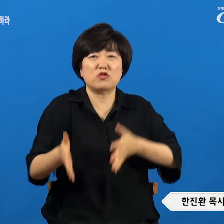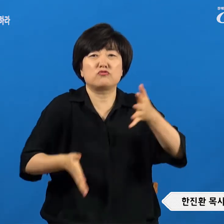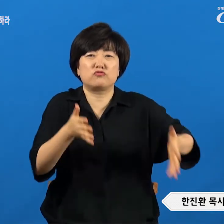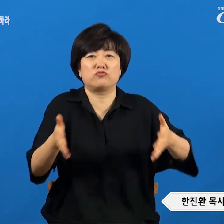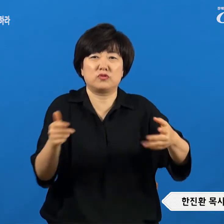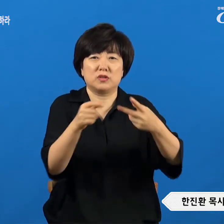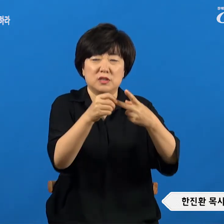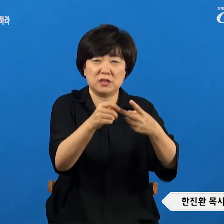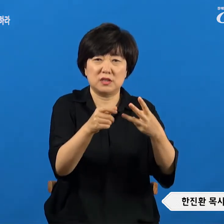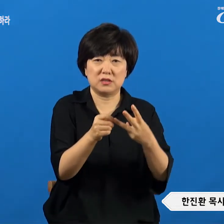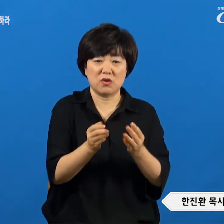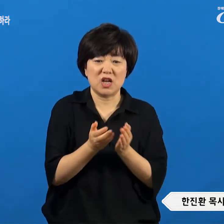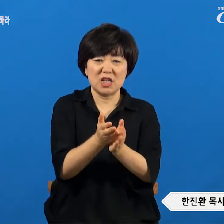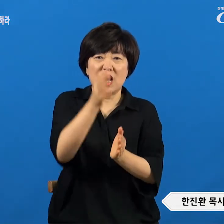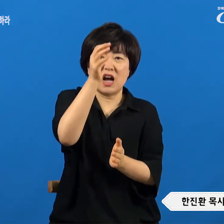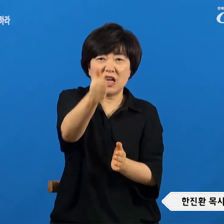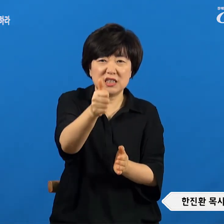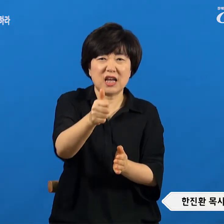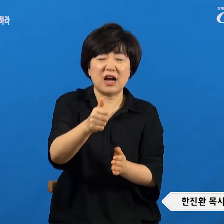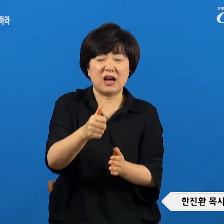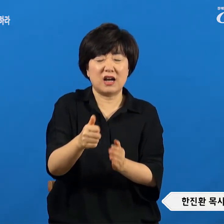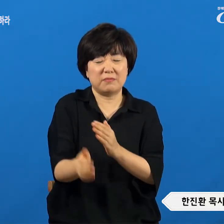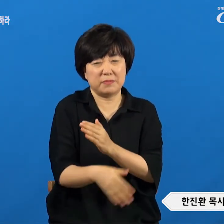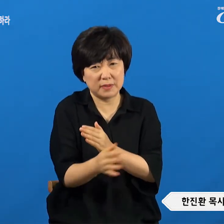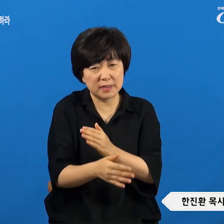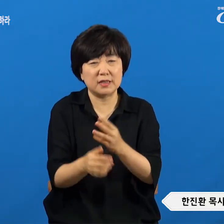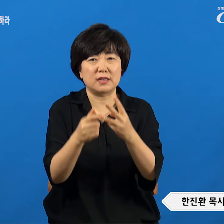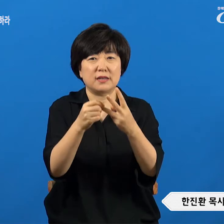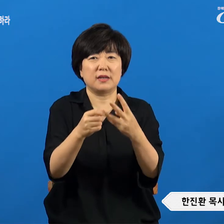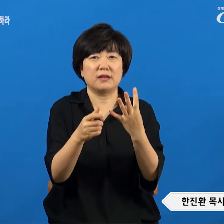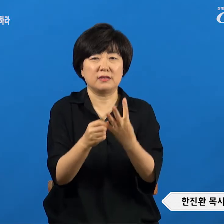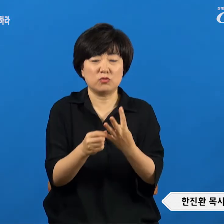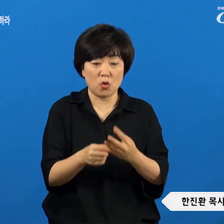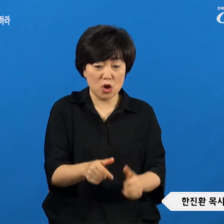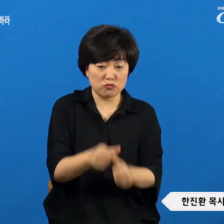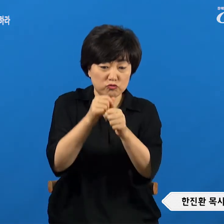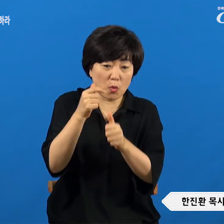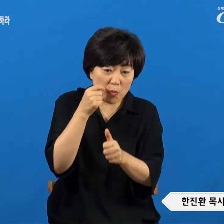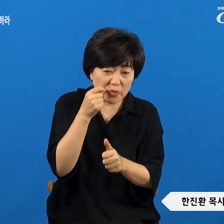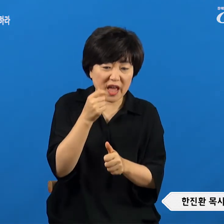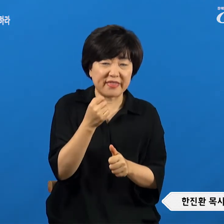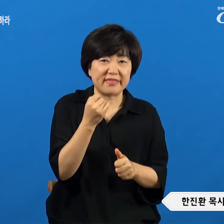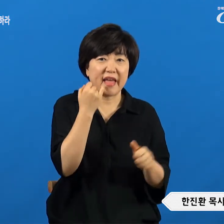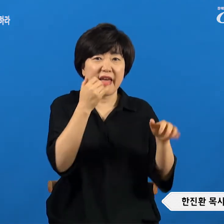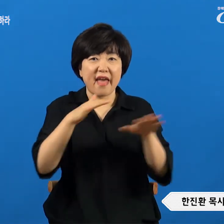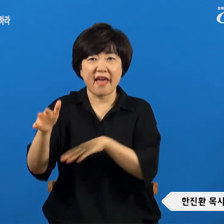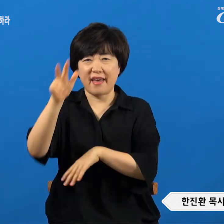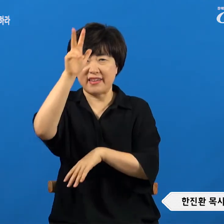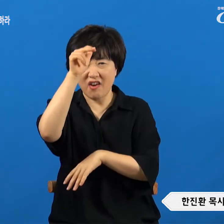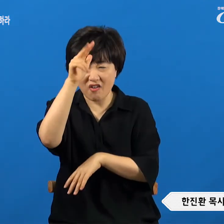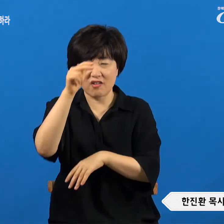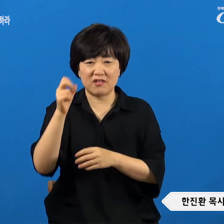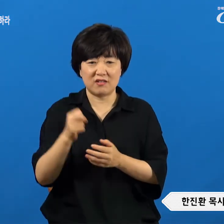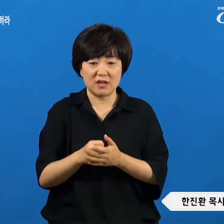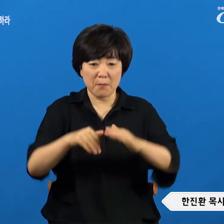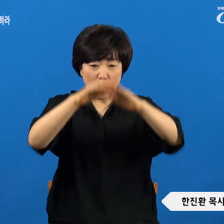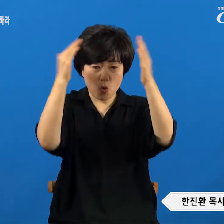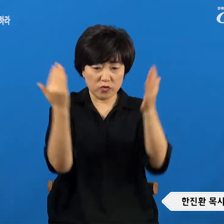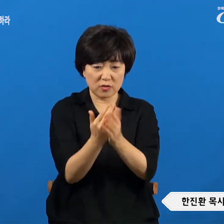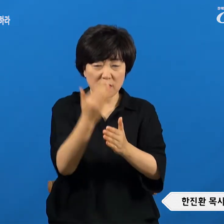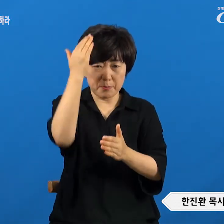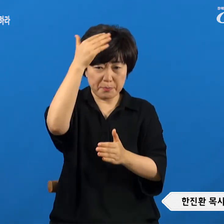선장, 구조도 제대로 못하고 갈팡질팡하는 해경, 그 모든 것을 제대로 관리도 하지